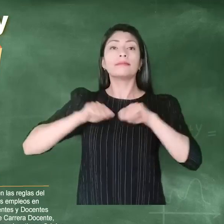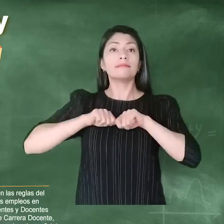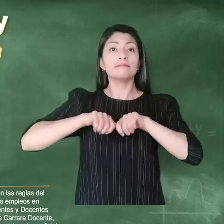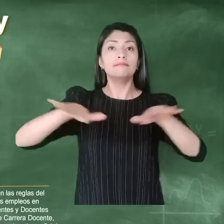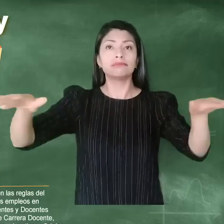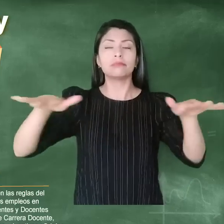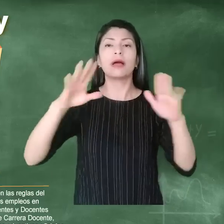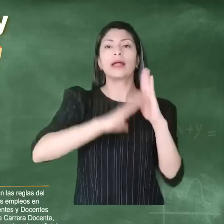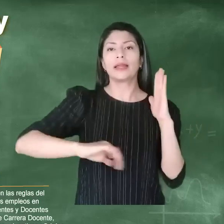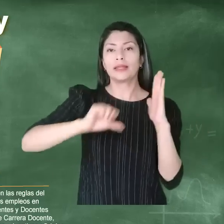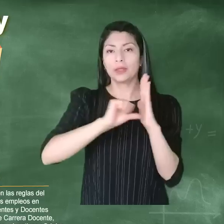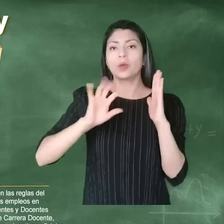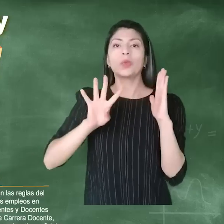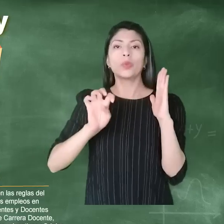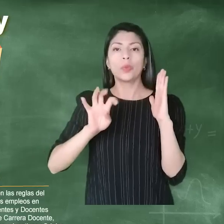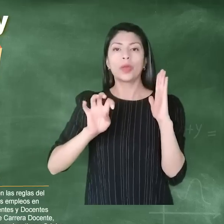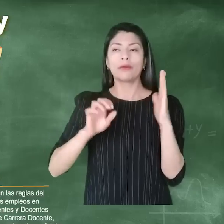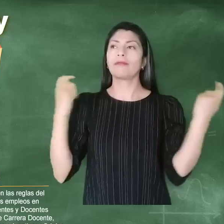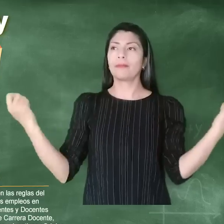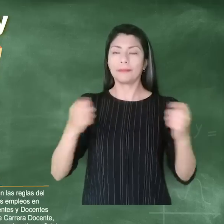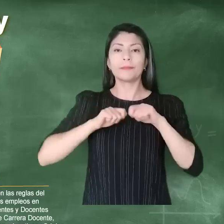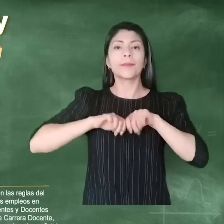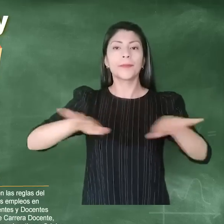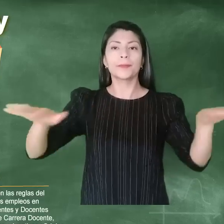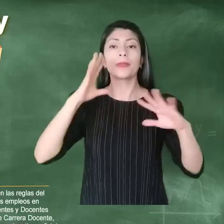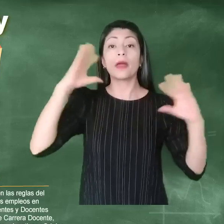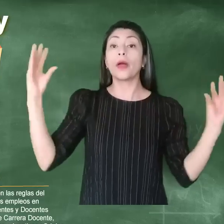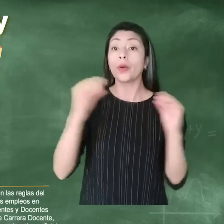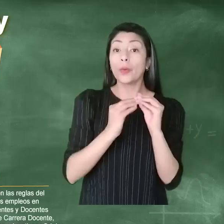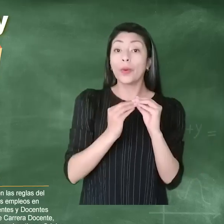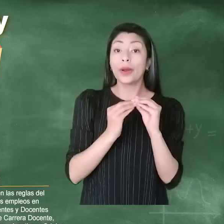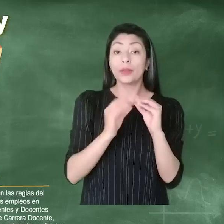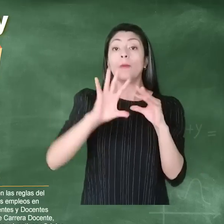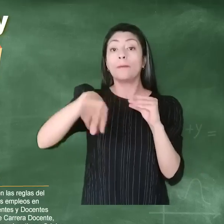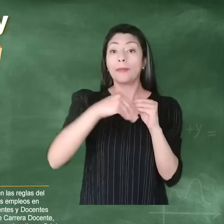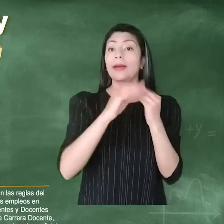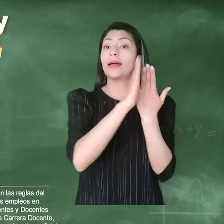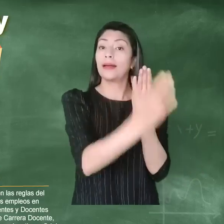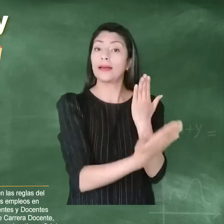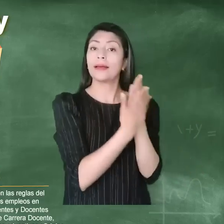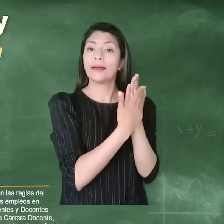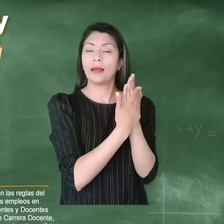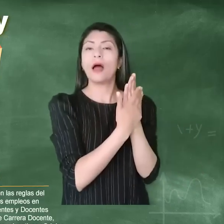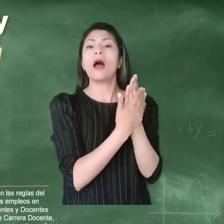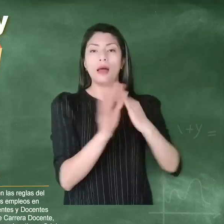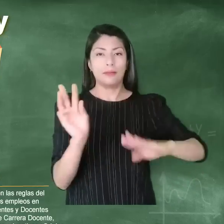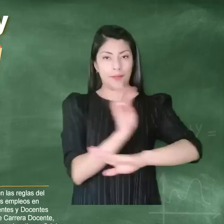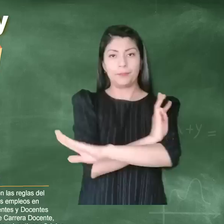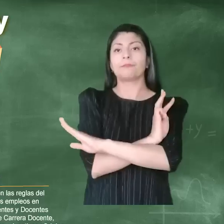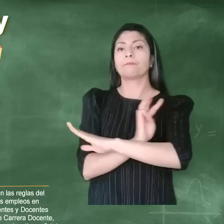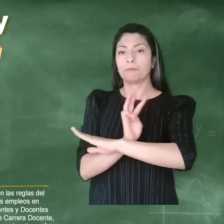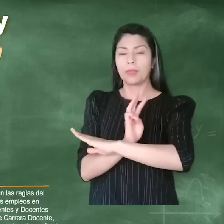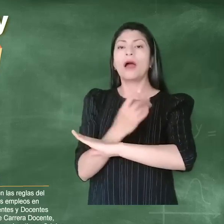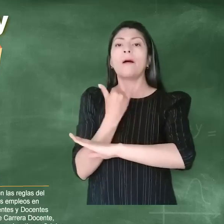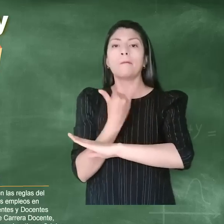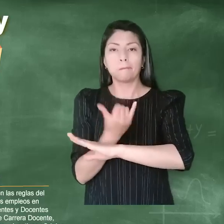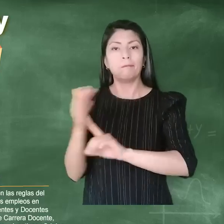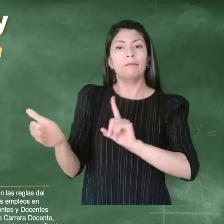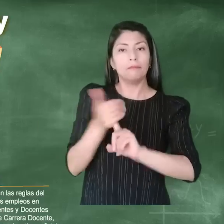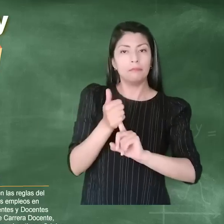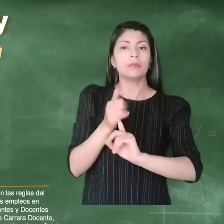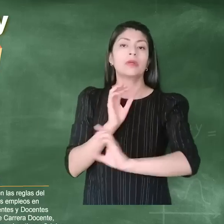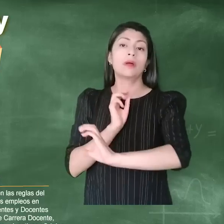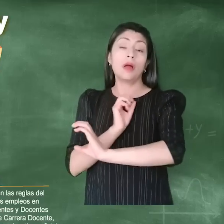inscripciones. Artículo 9. Divulgación. El presente acuerdo y su anexo se divulgarán en la página